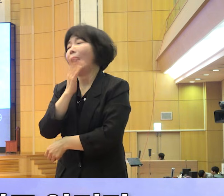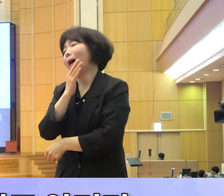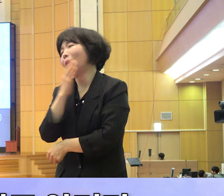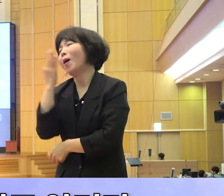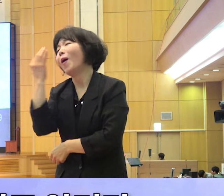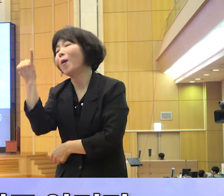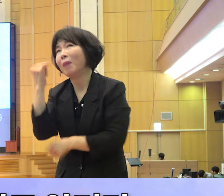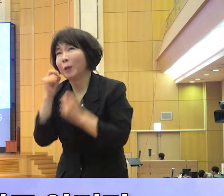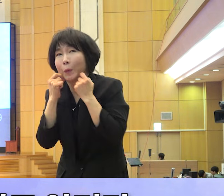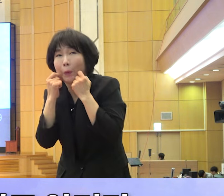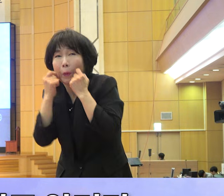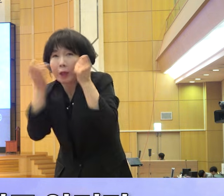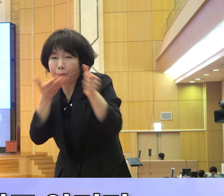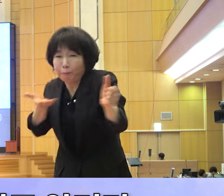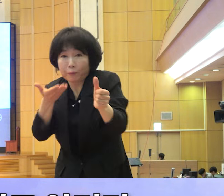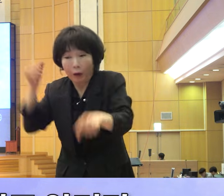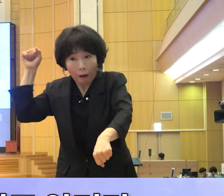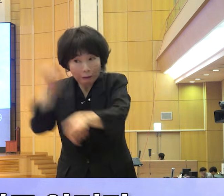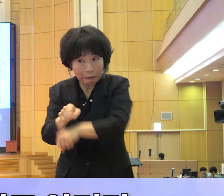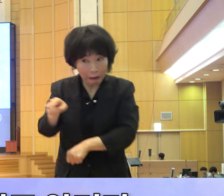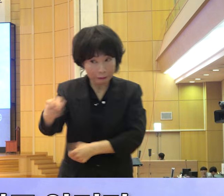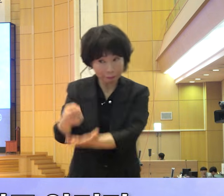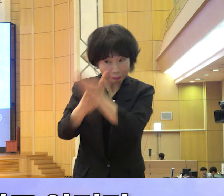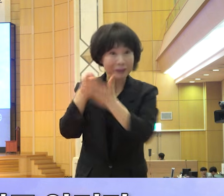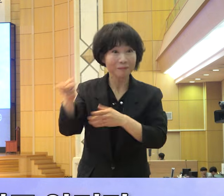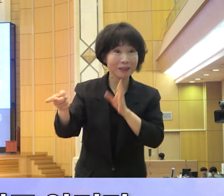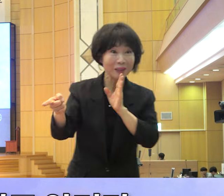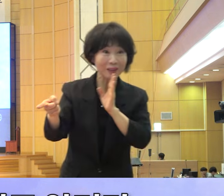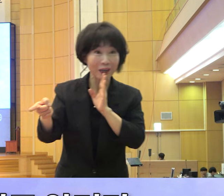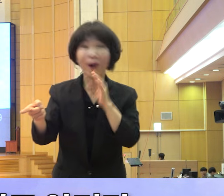엄마들은 다 그런 건가? 그럴 정도로.